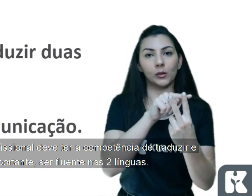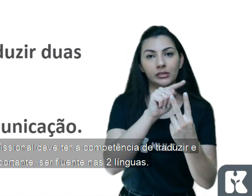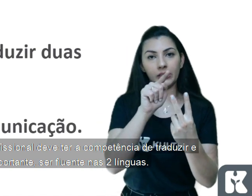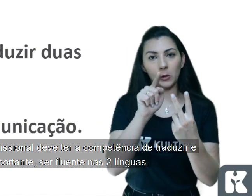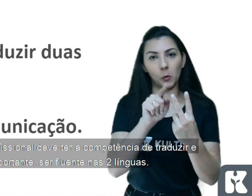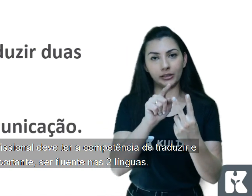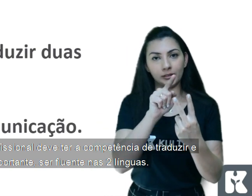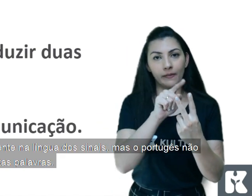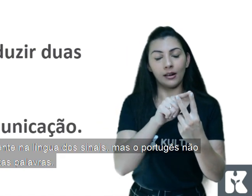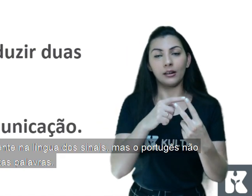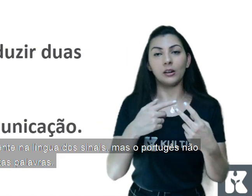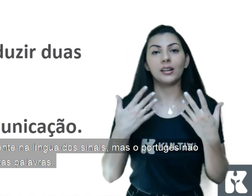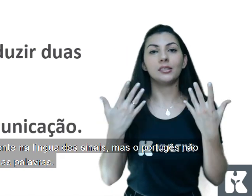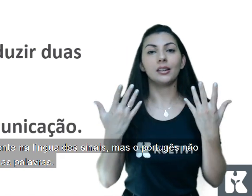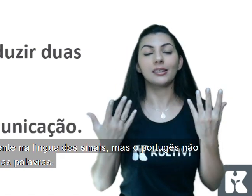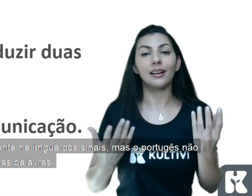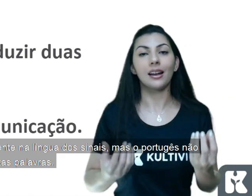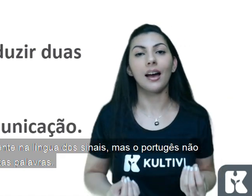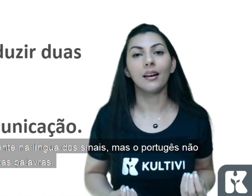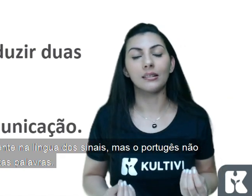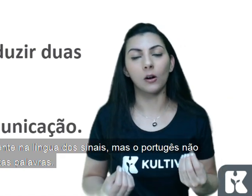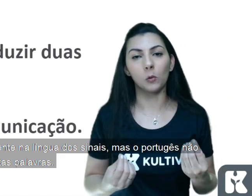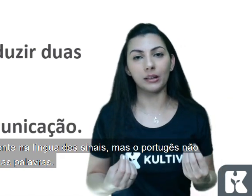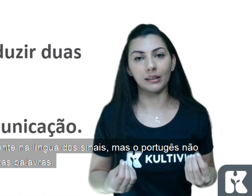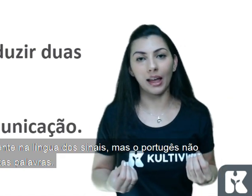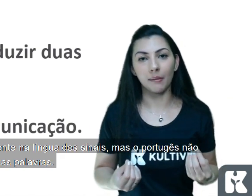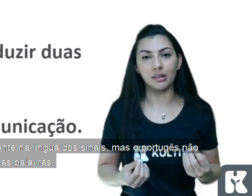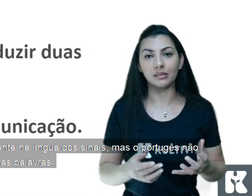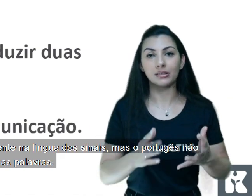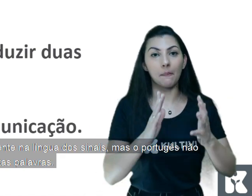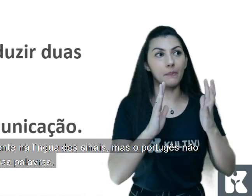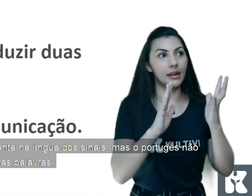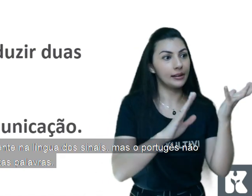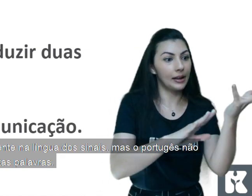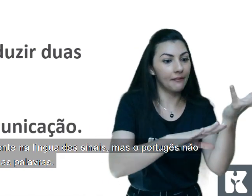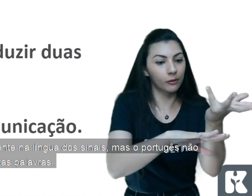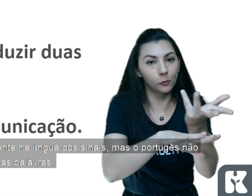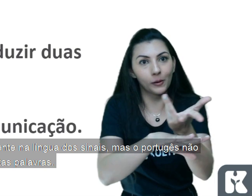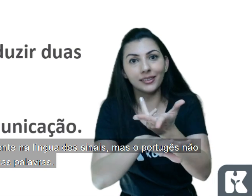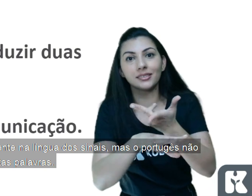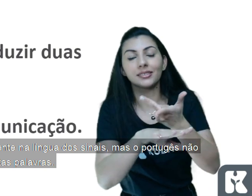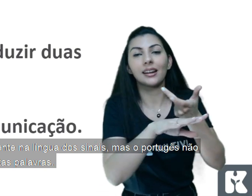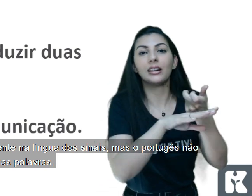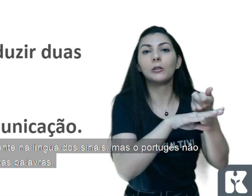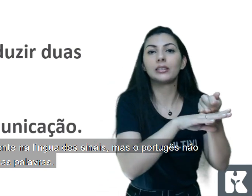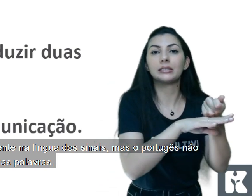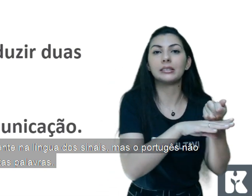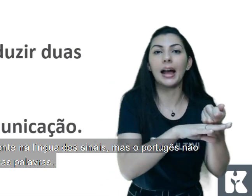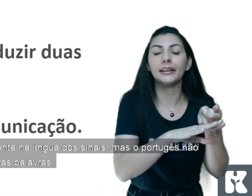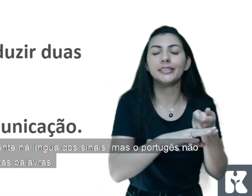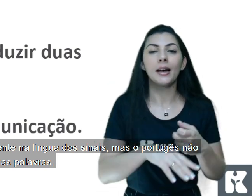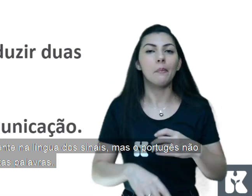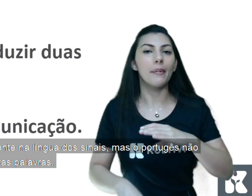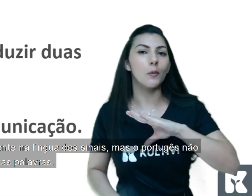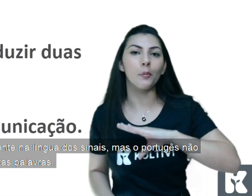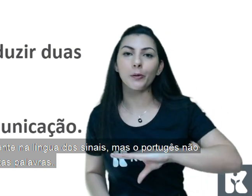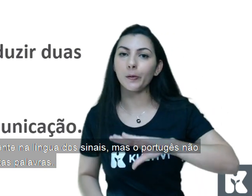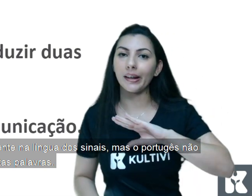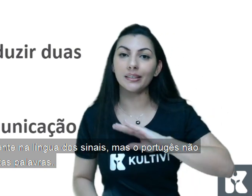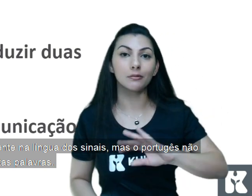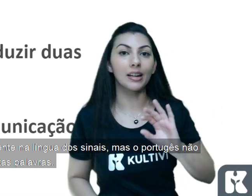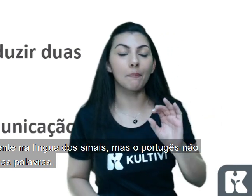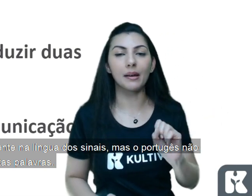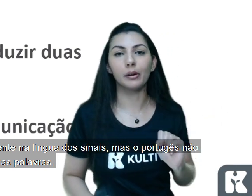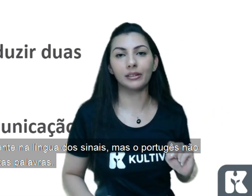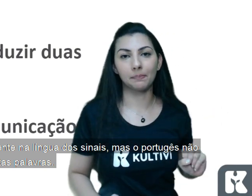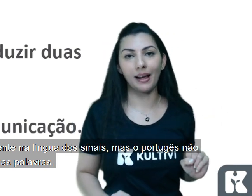nas duas línguas. Não adianta nada o intérprete saber ter fluência na língua de sinais, mas o